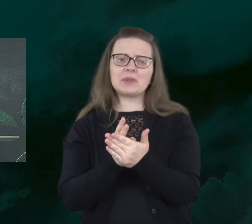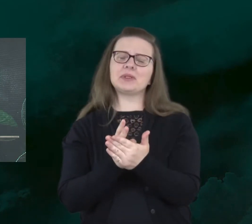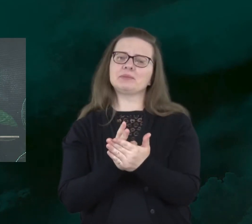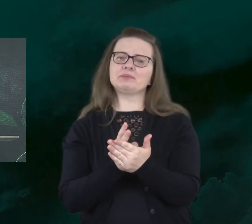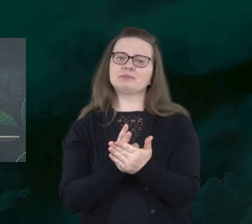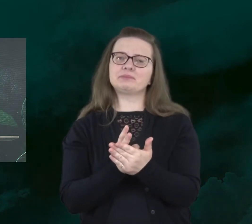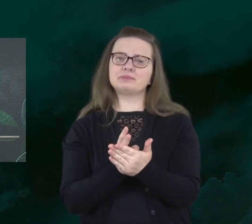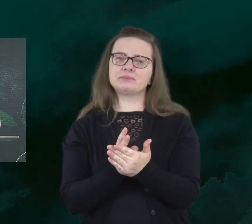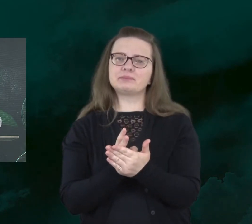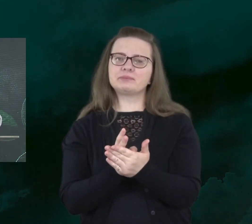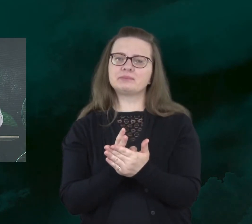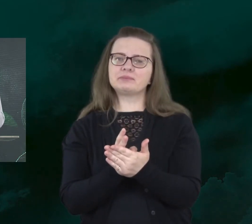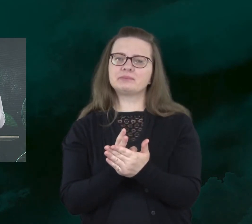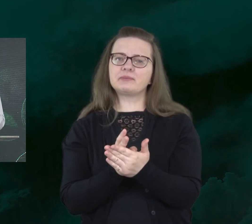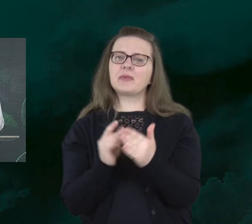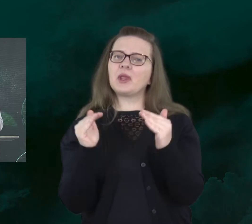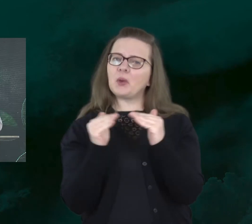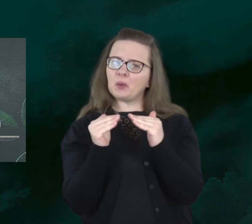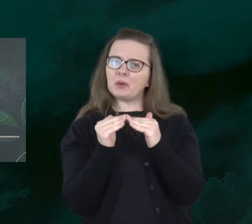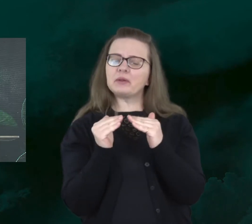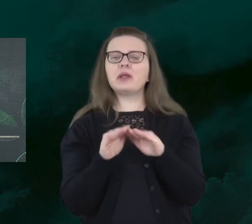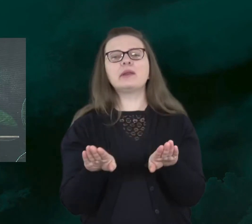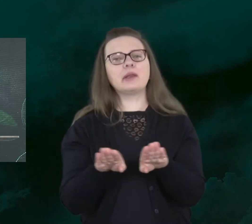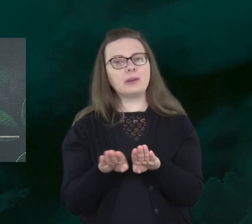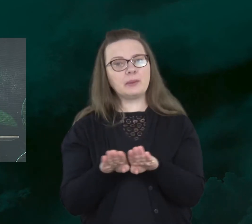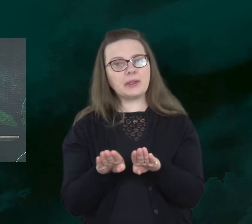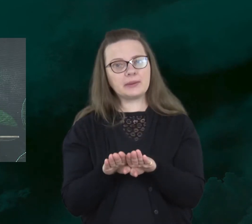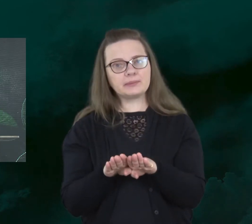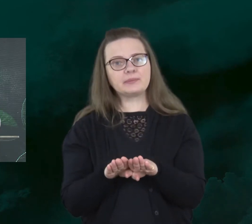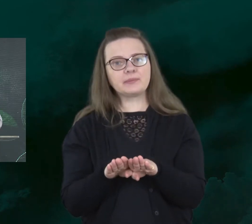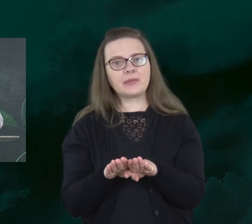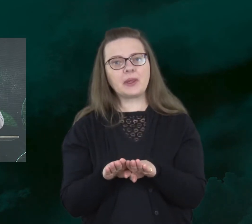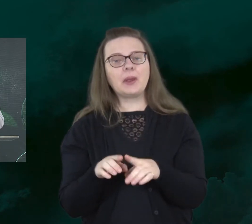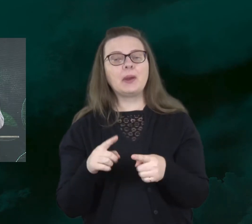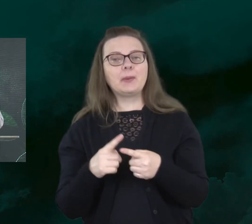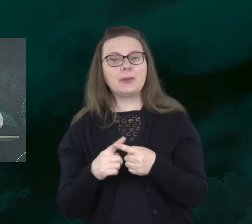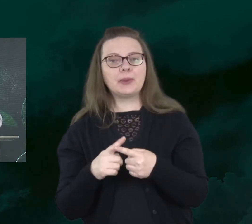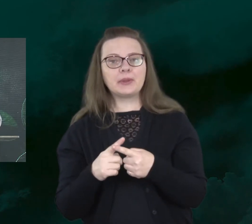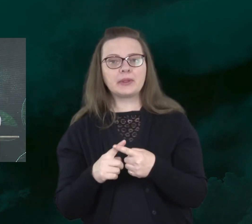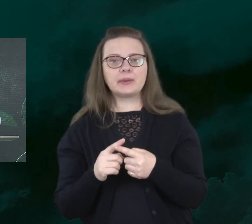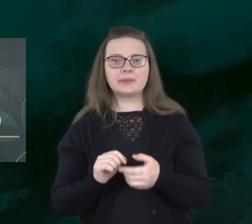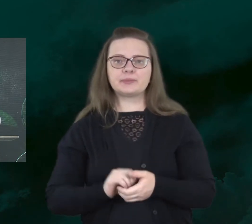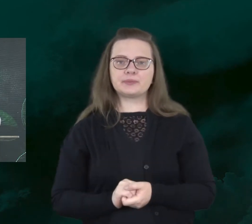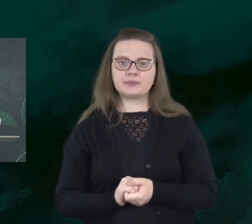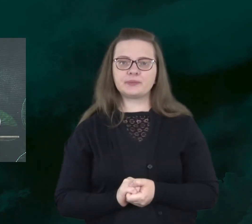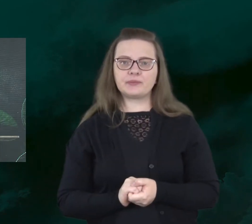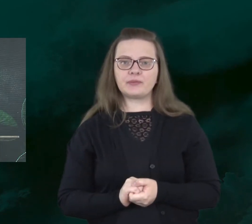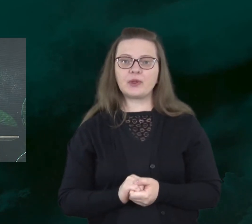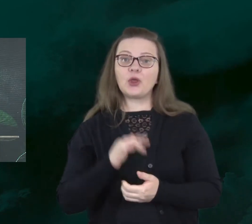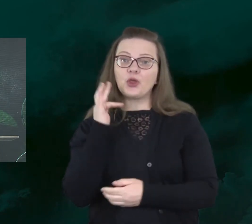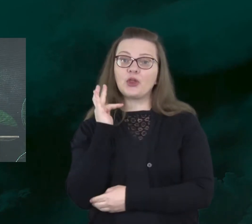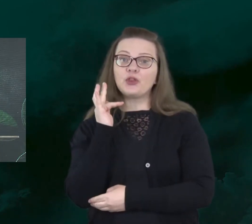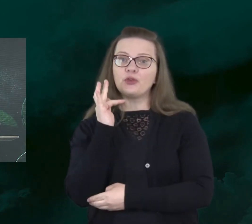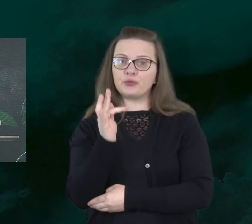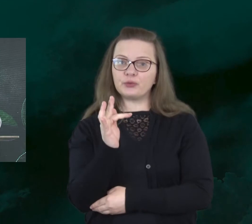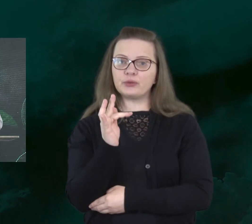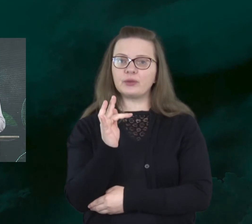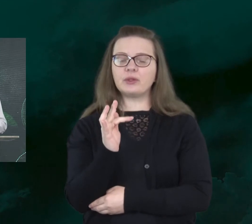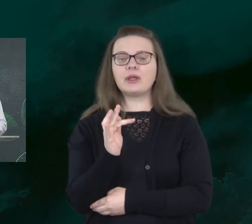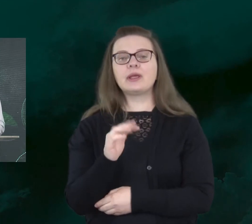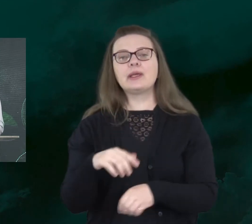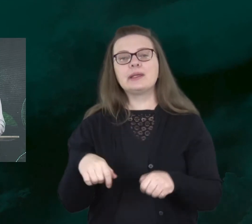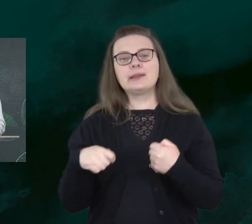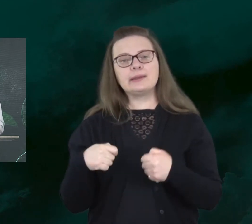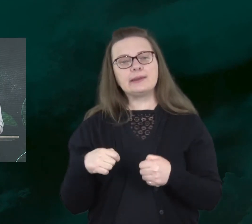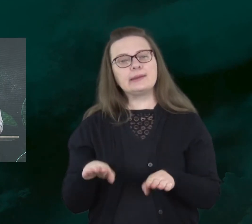por vossa alma, como quem deve prestar contas, para que façam isto com alegria e